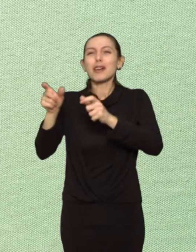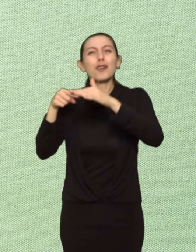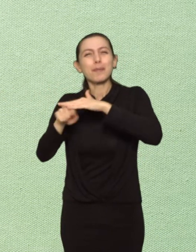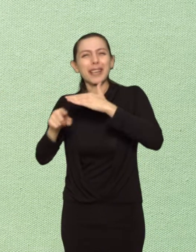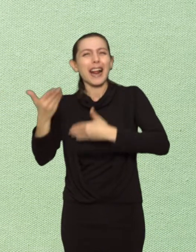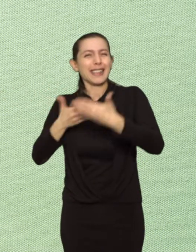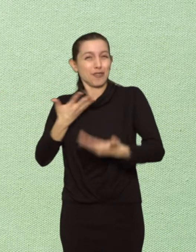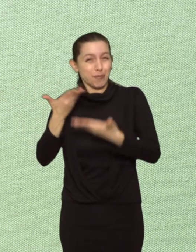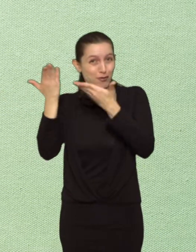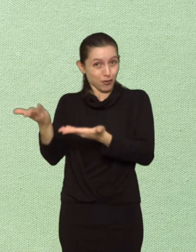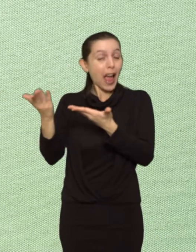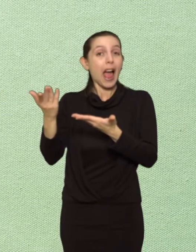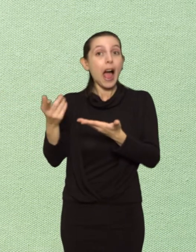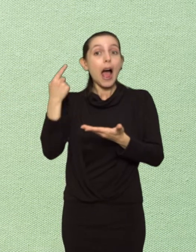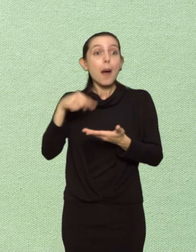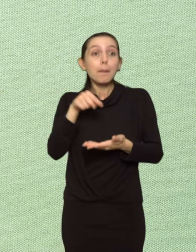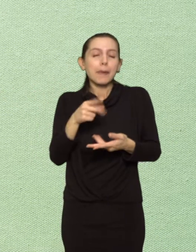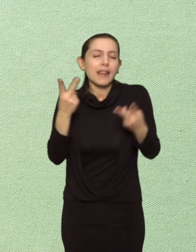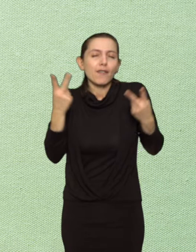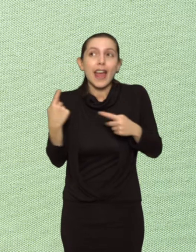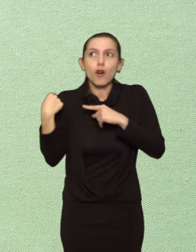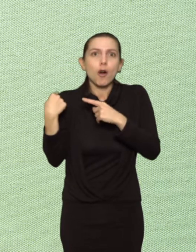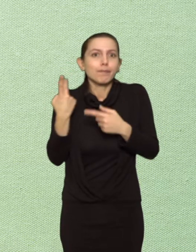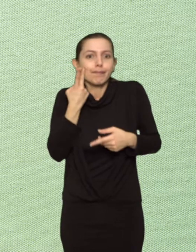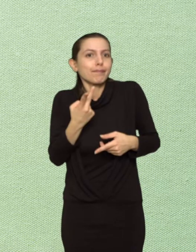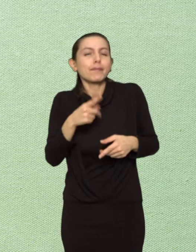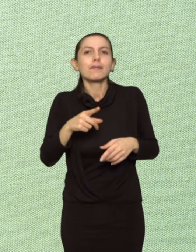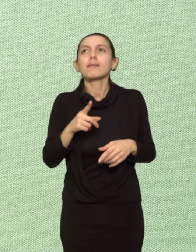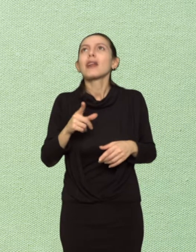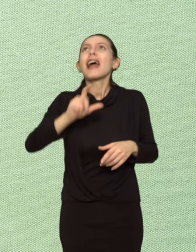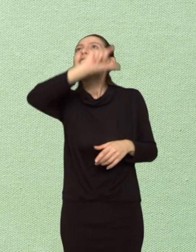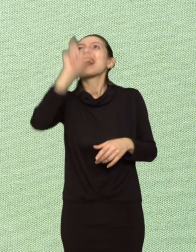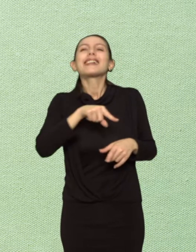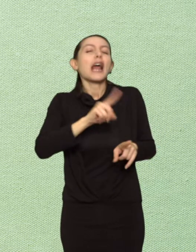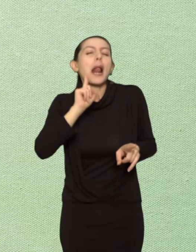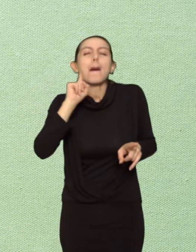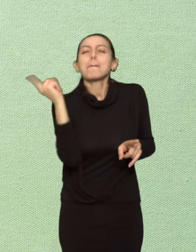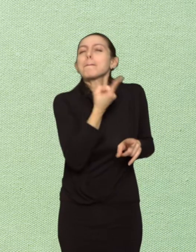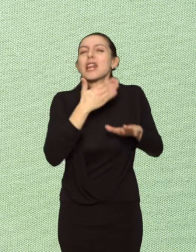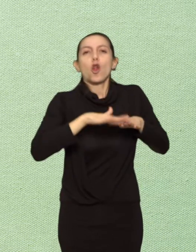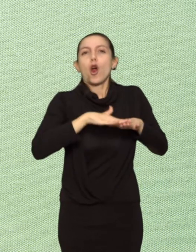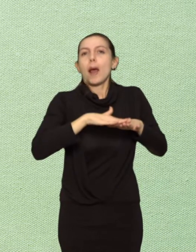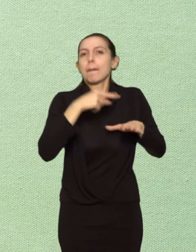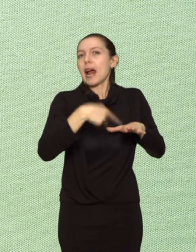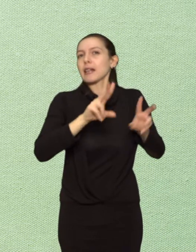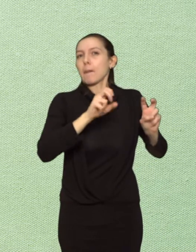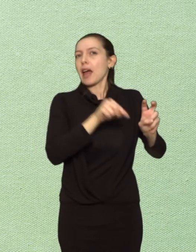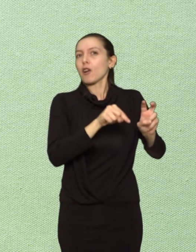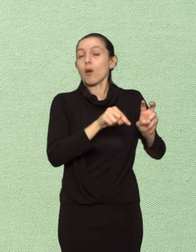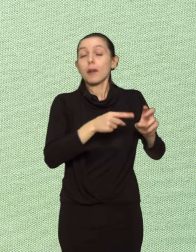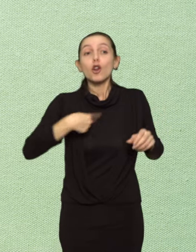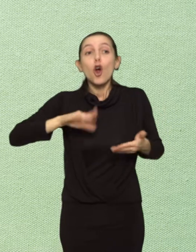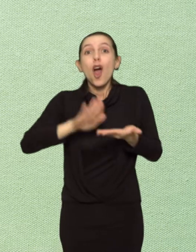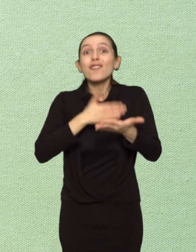con disabilità, è probabilmente la miglior pratica d'Italia sul tema, e noi l'abbiamo